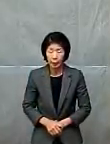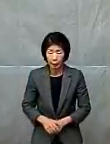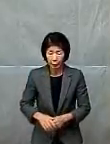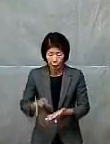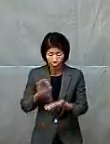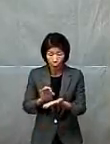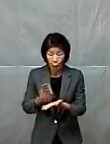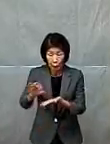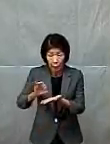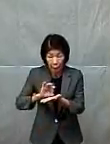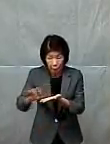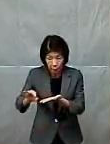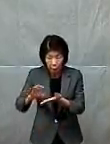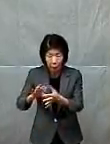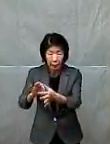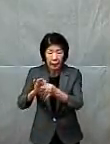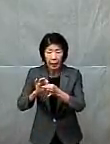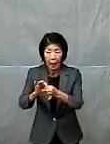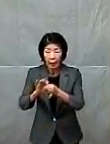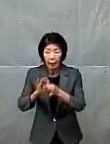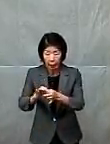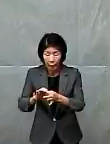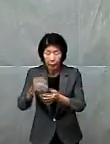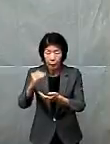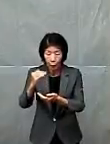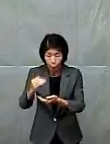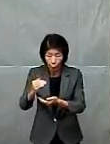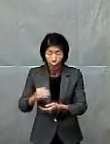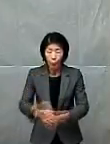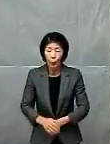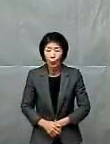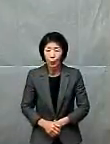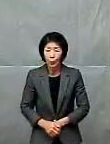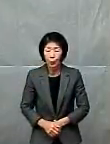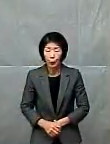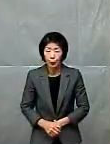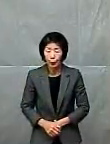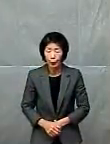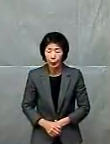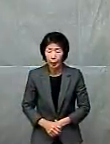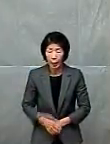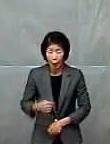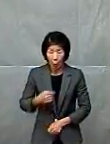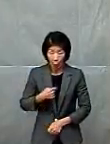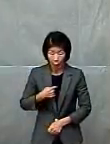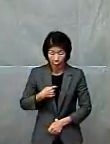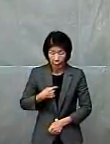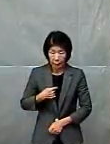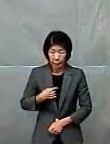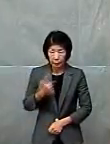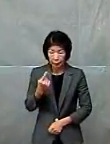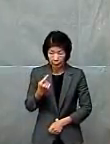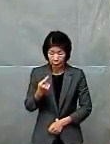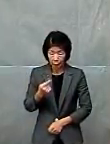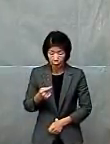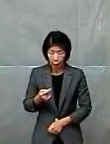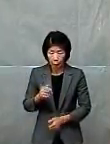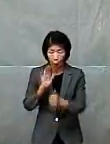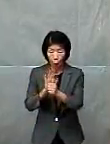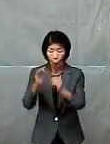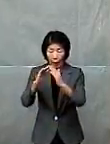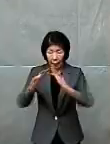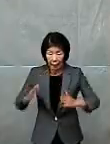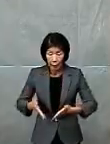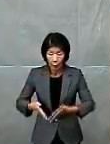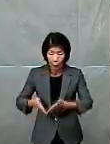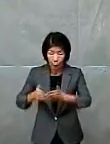出に関することについて、私の後援会組織の立ち上げといいます